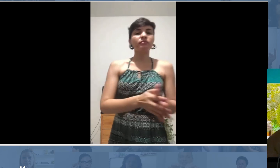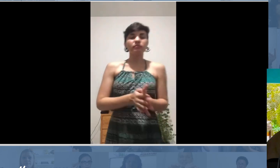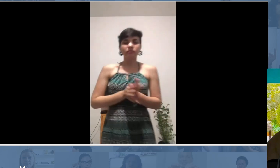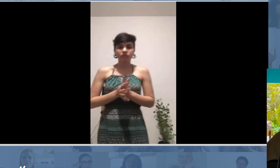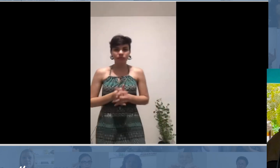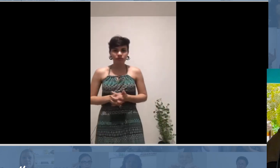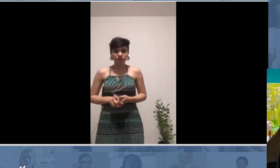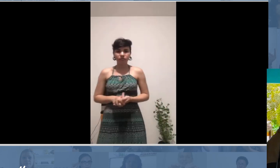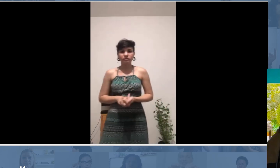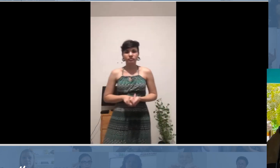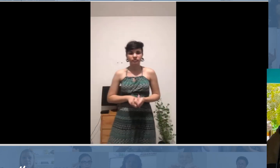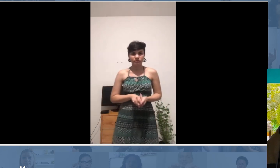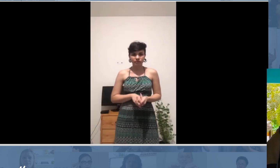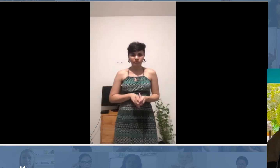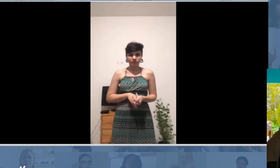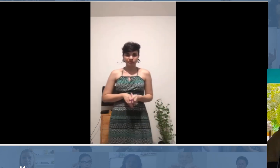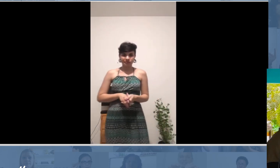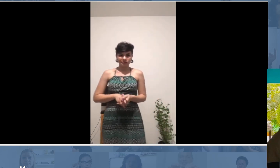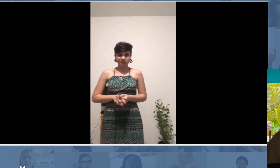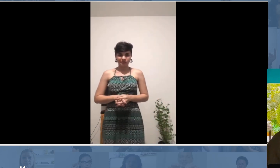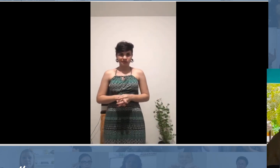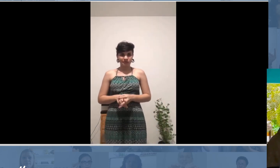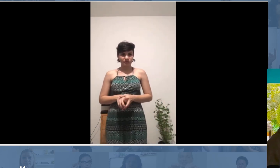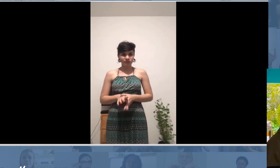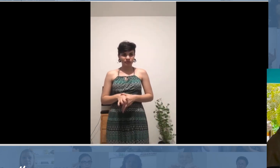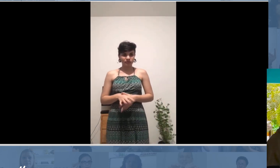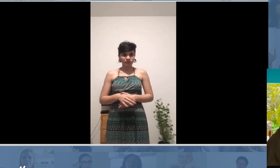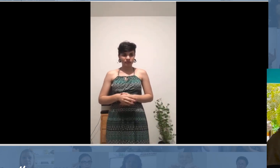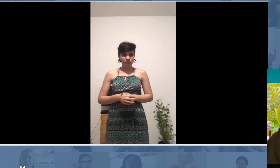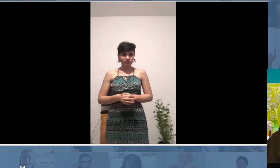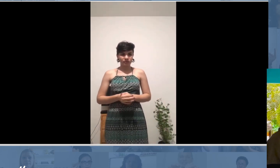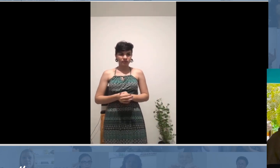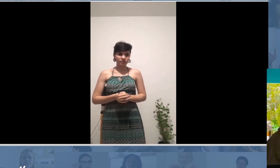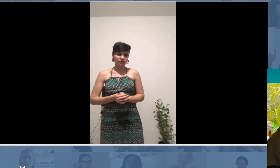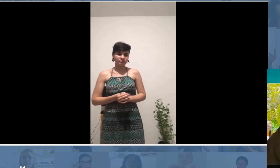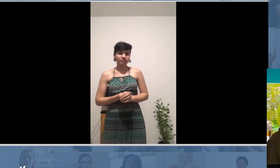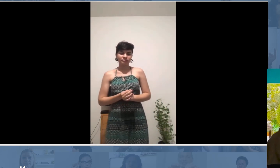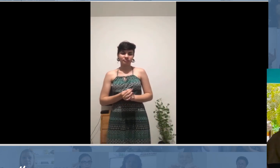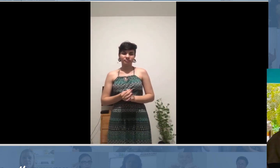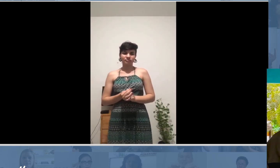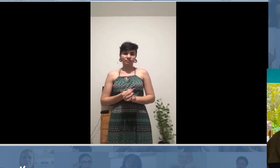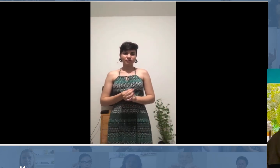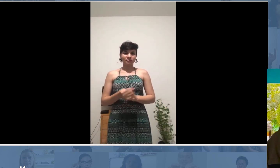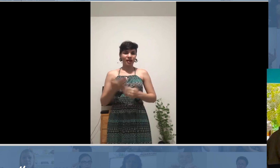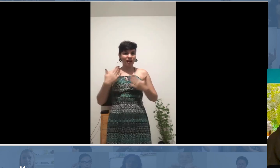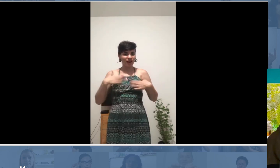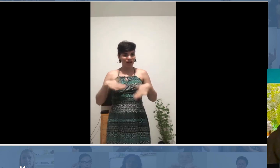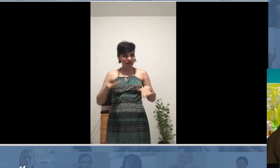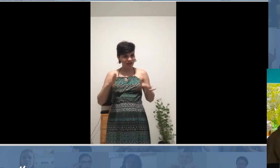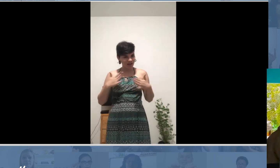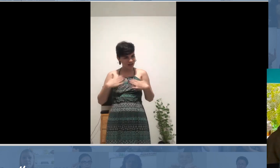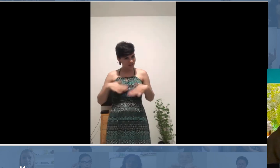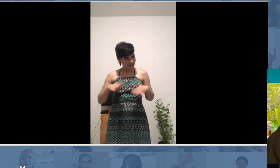Até a postura dela é diferente, muito mais confiante. 8 semanas depois.